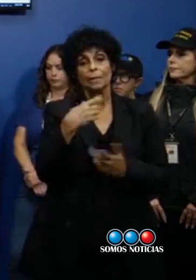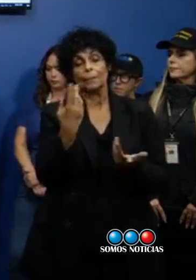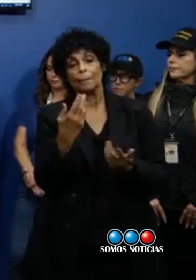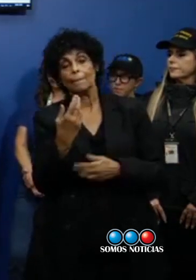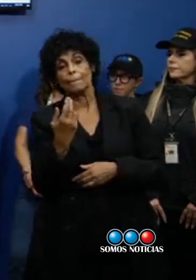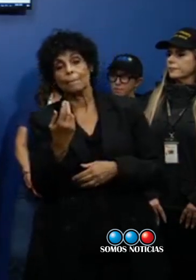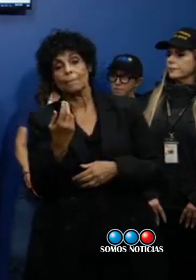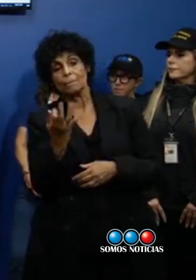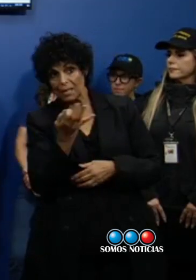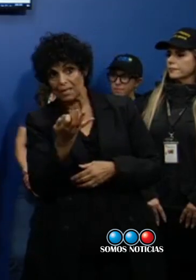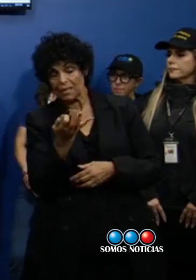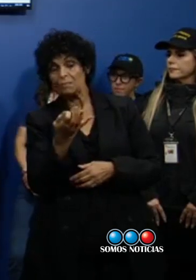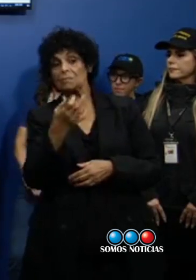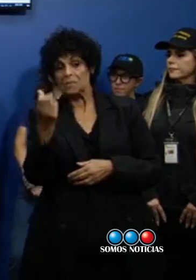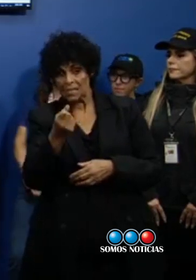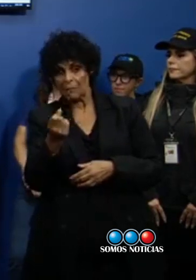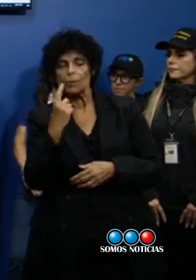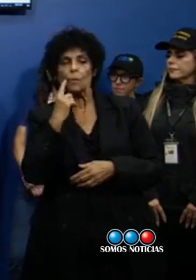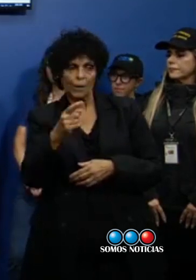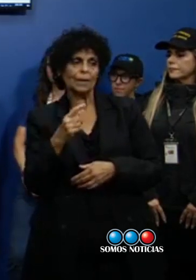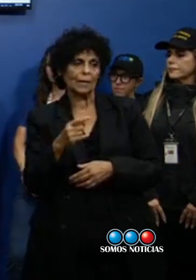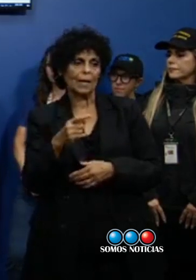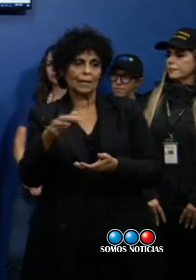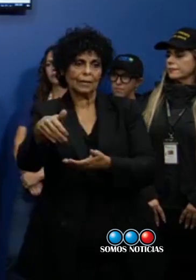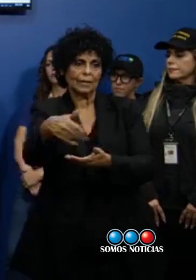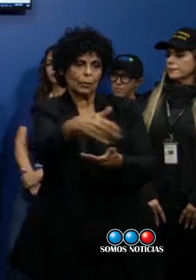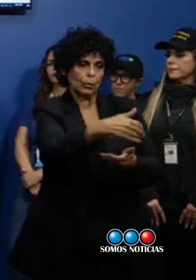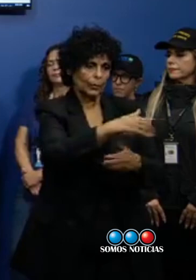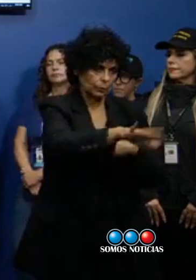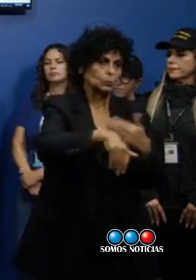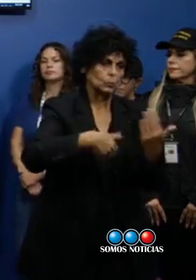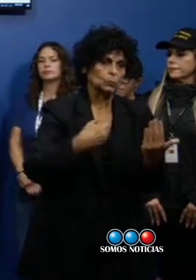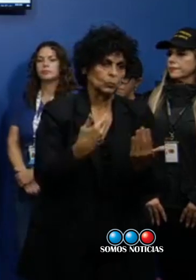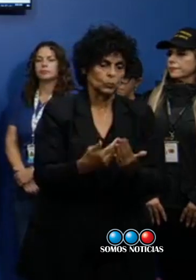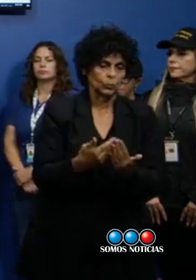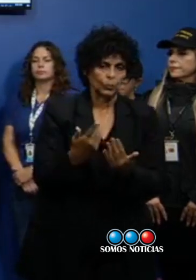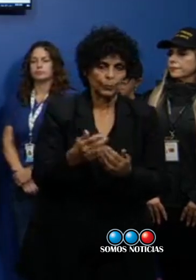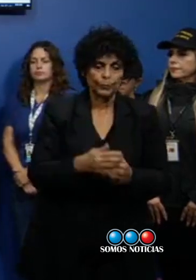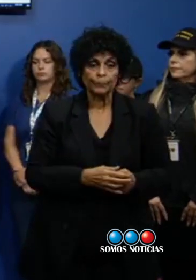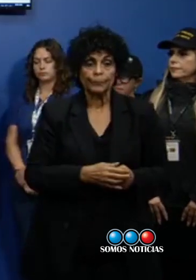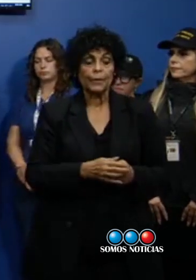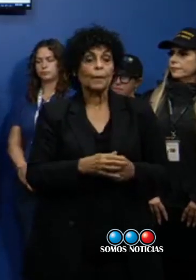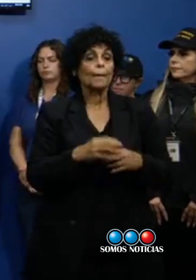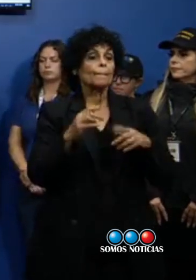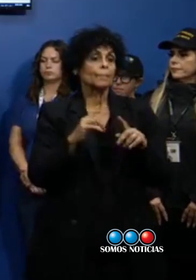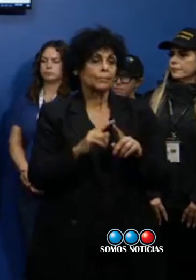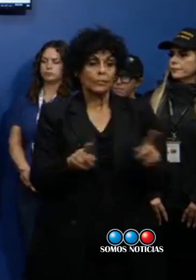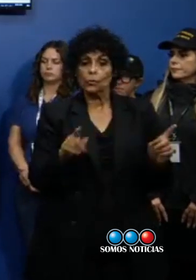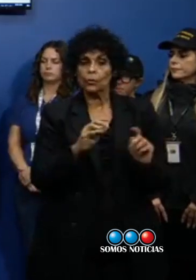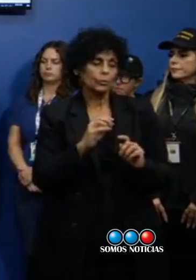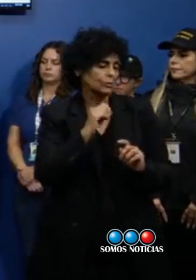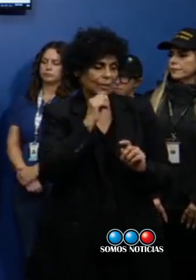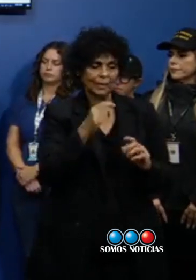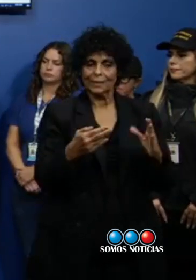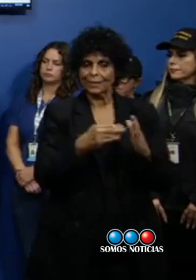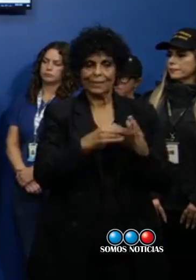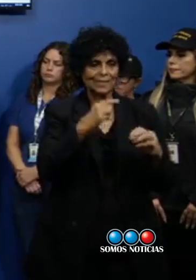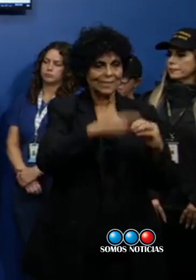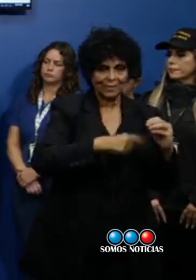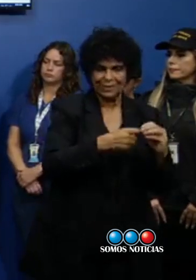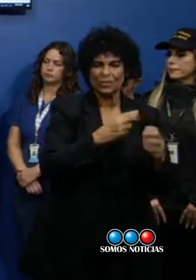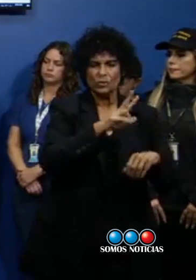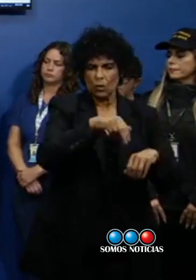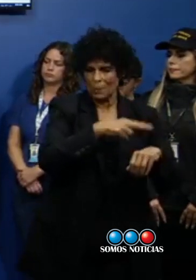y el sábado Esto es para que los residuos domésticos y residuos de jardinería no se trata de reciclaje esto tampoco